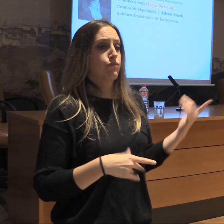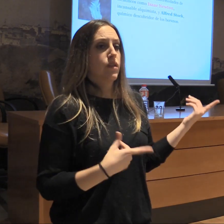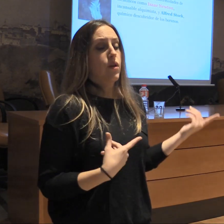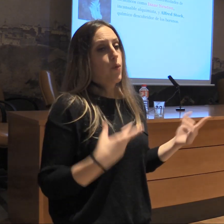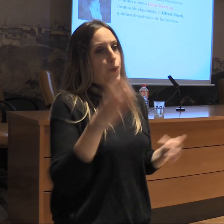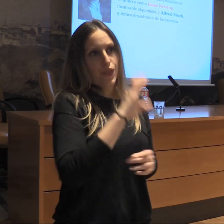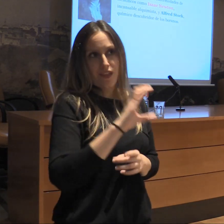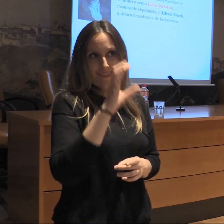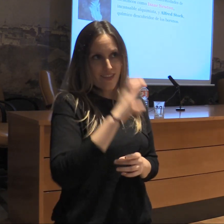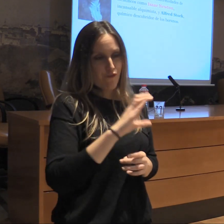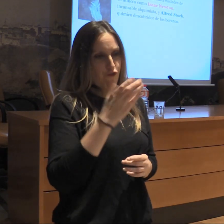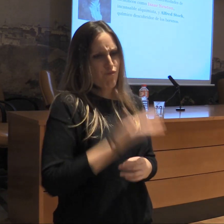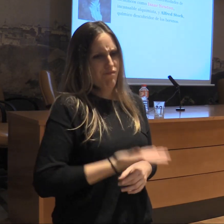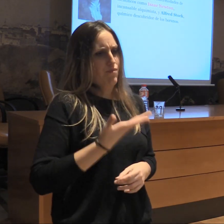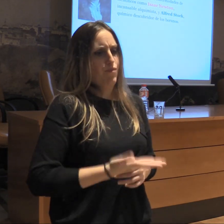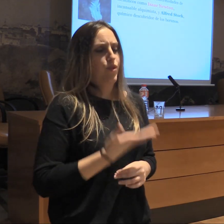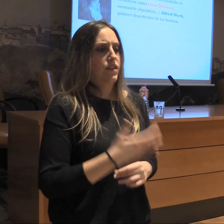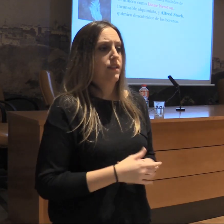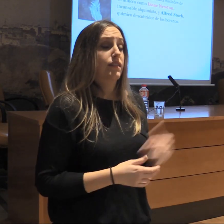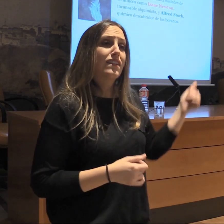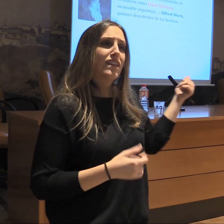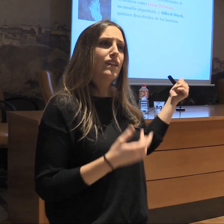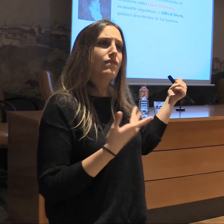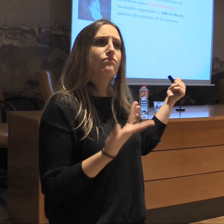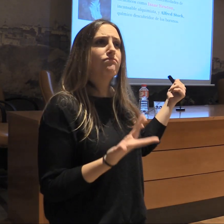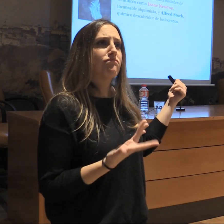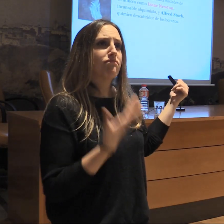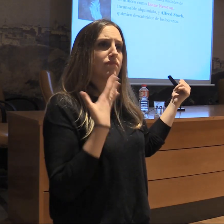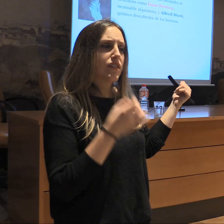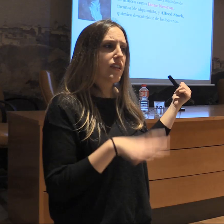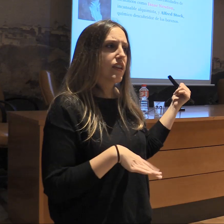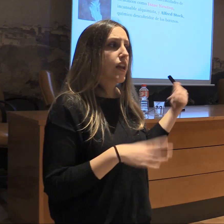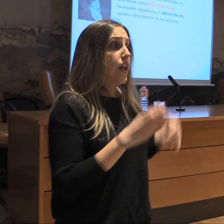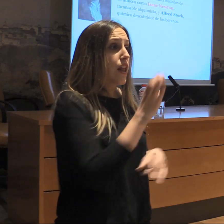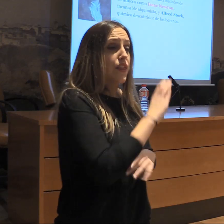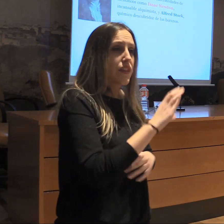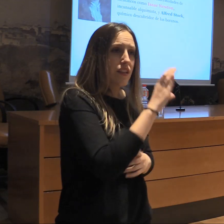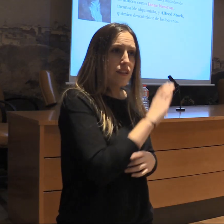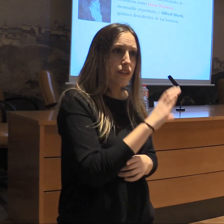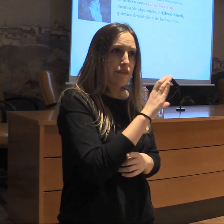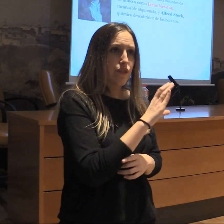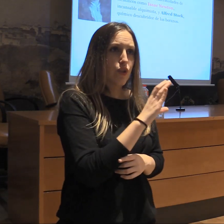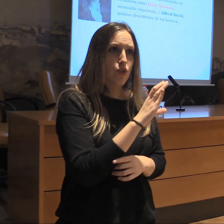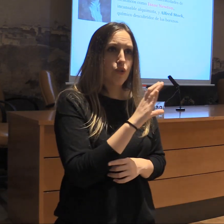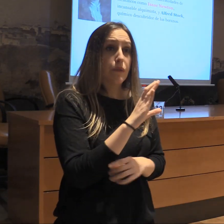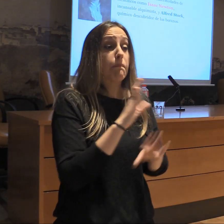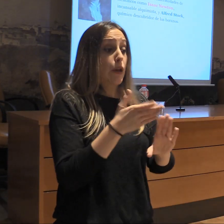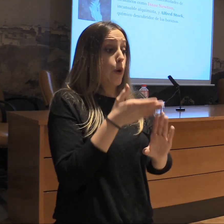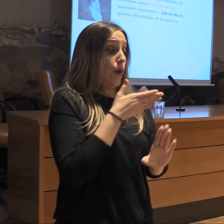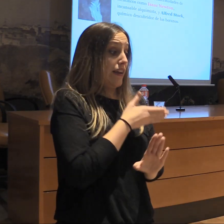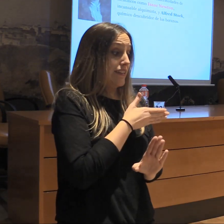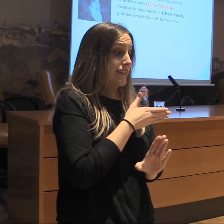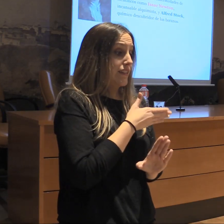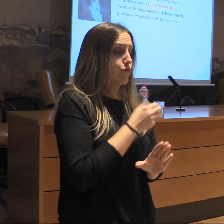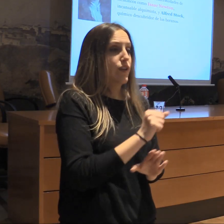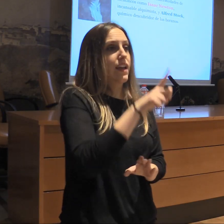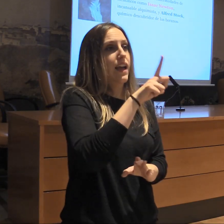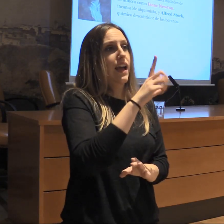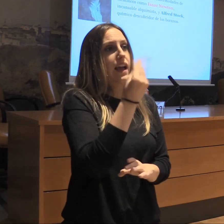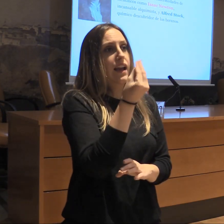de la historia de la humanidad. Él fue, además de científico, o incluso antes que científico, un gran